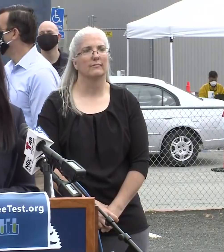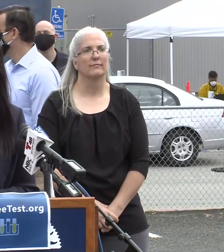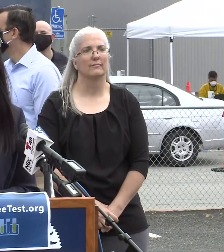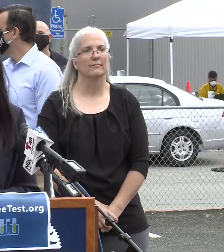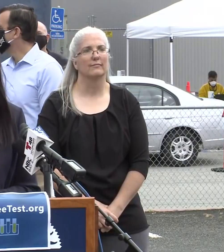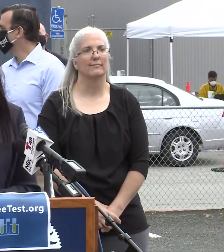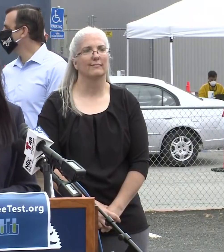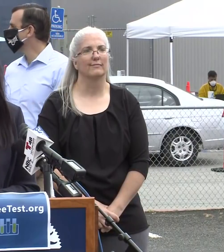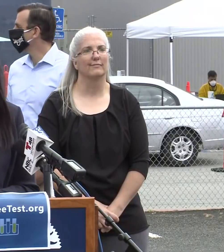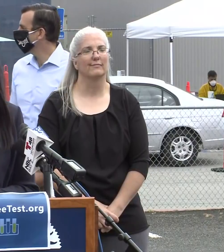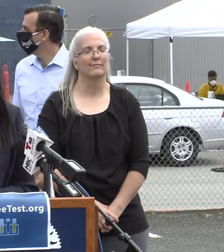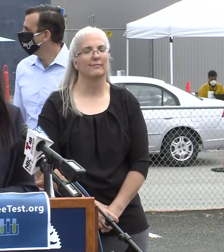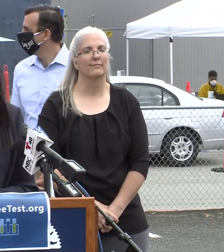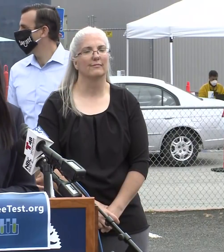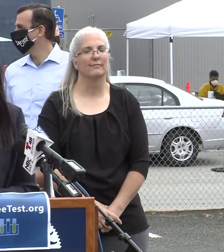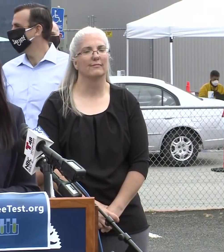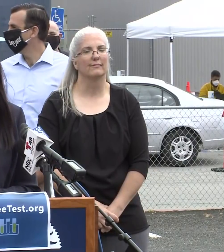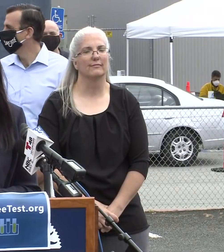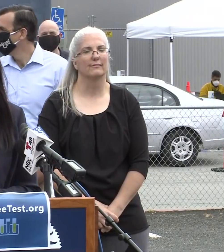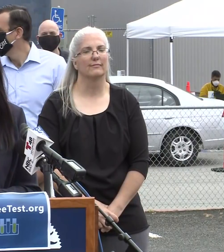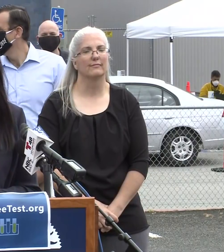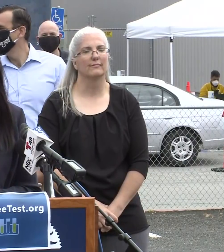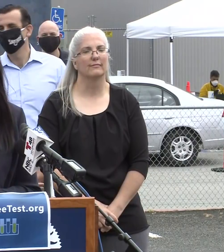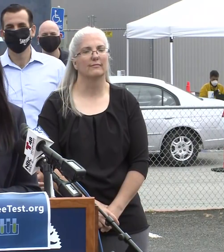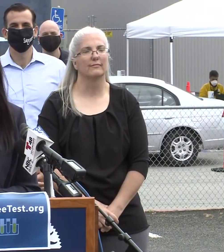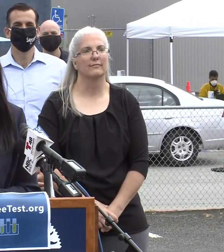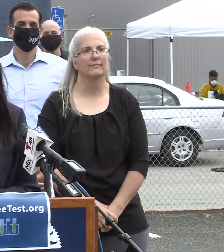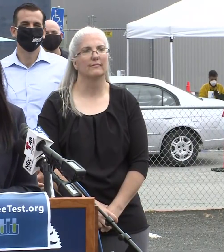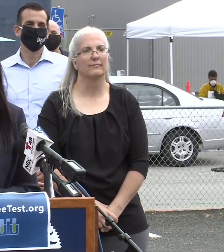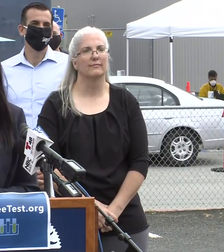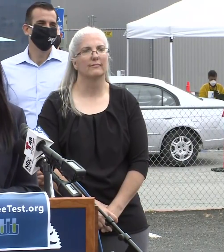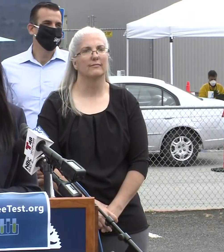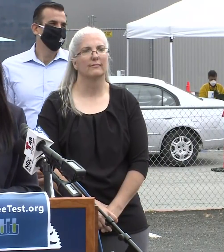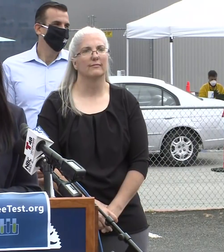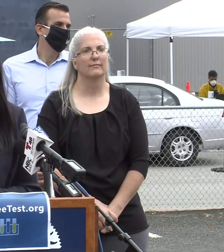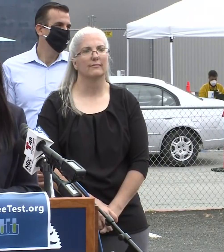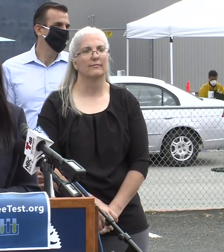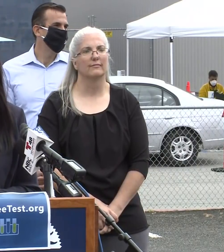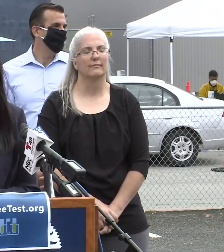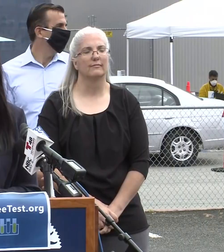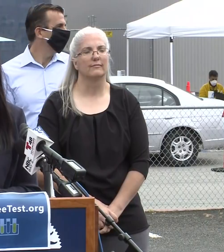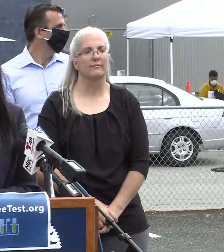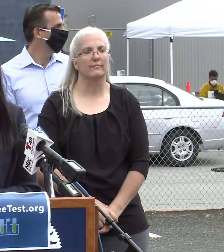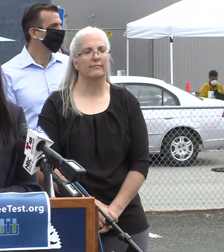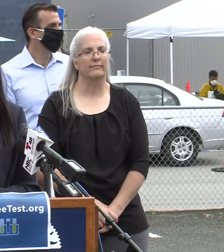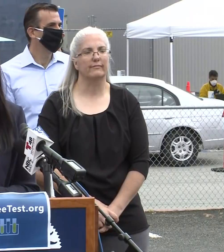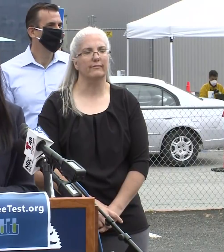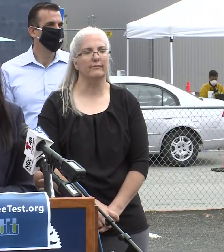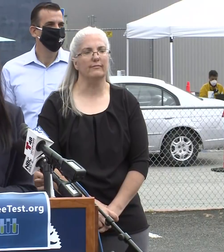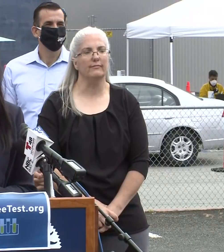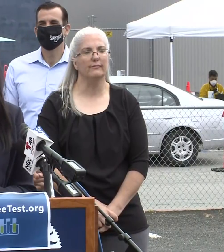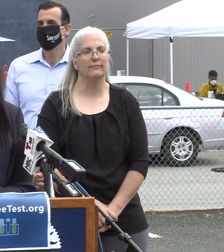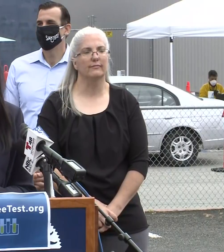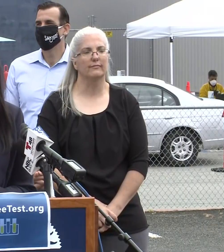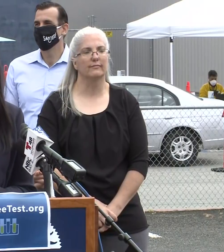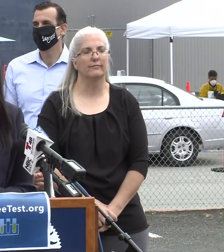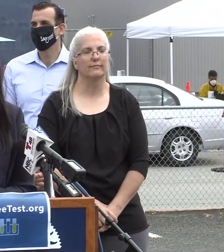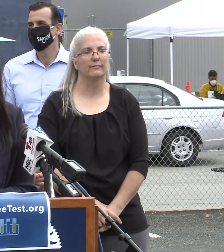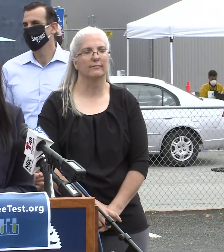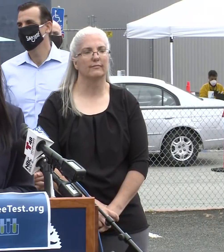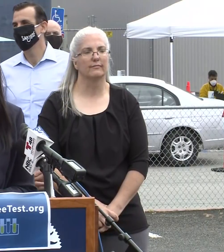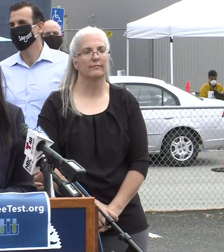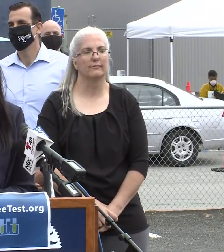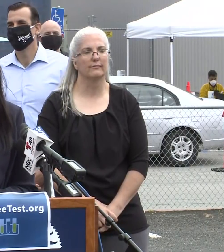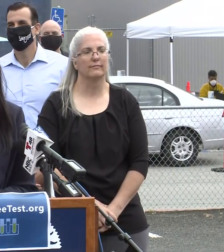Pero también le quiero dar las gracias al señor Kip Harkness, Rob Lloyd, Walter Lynn, al señor